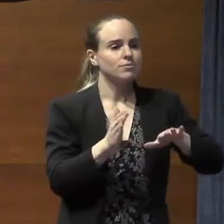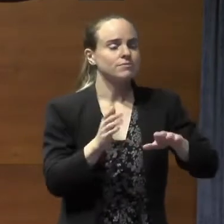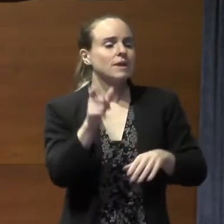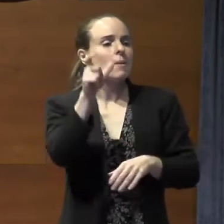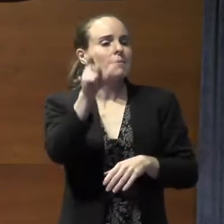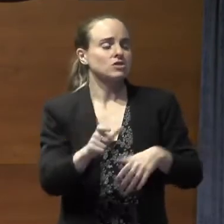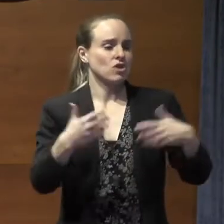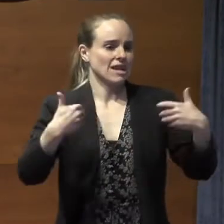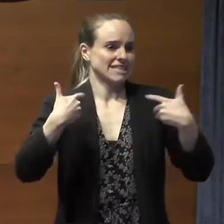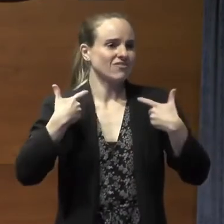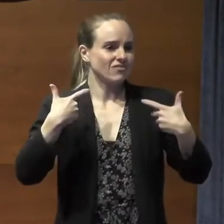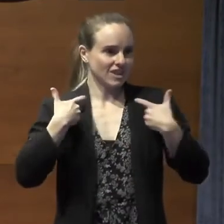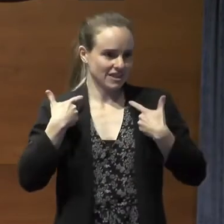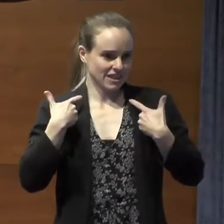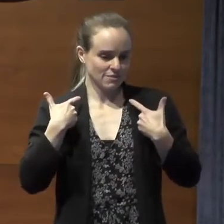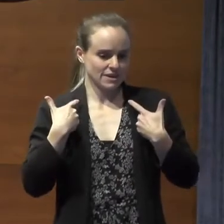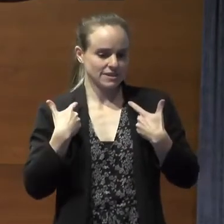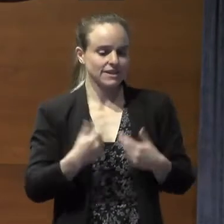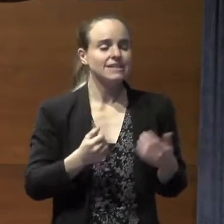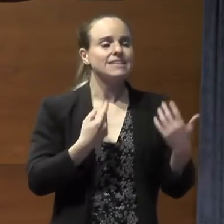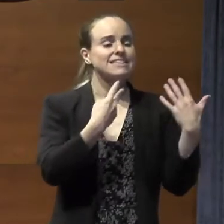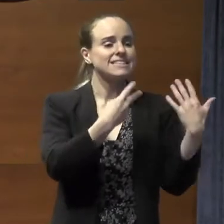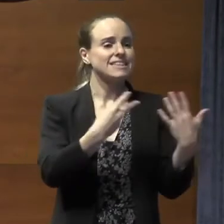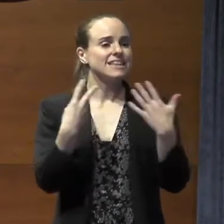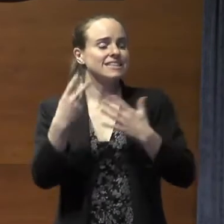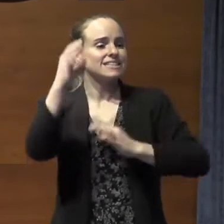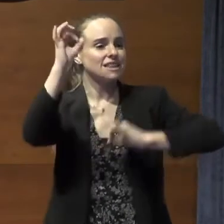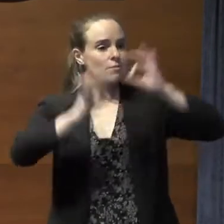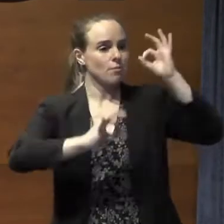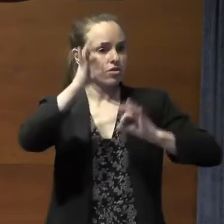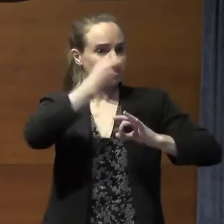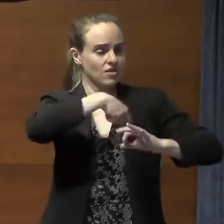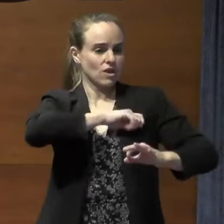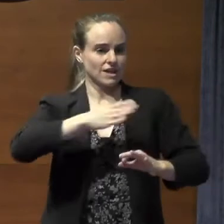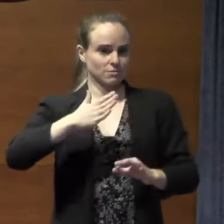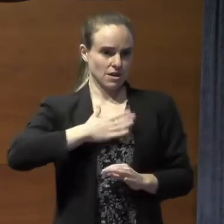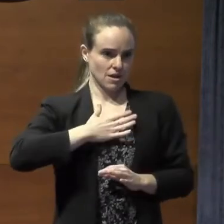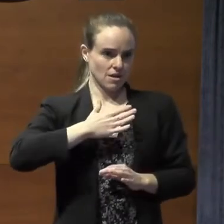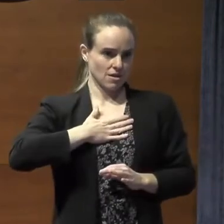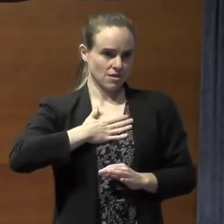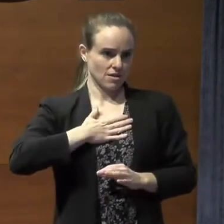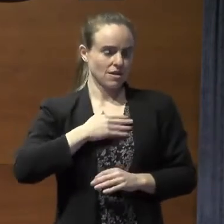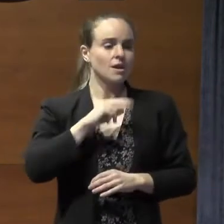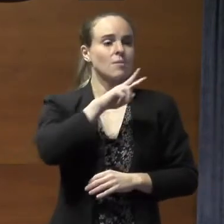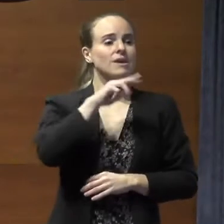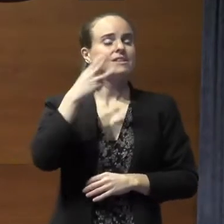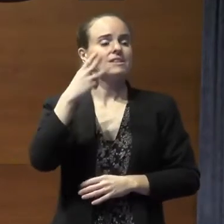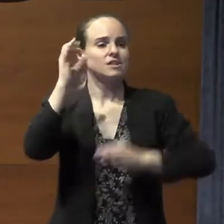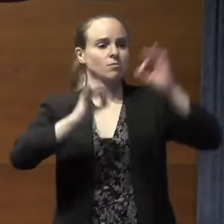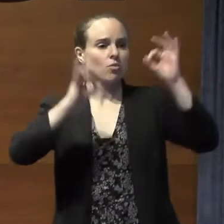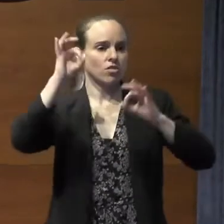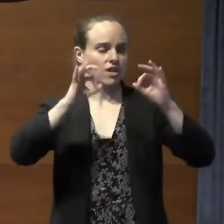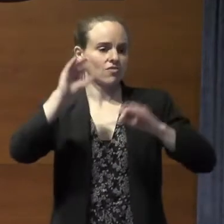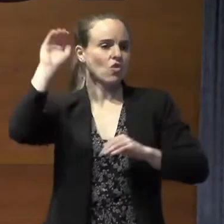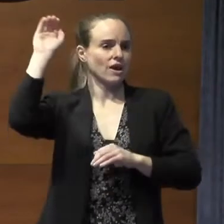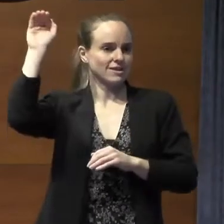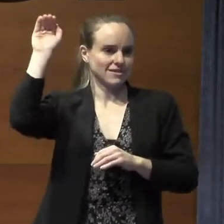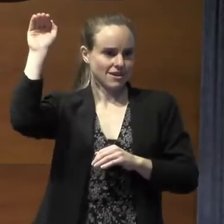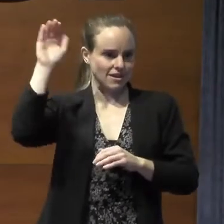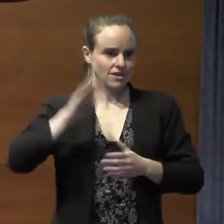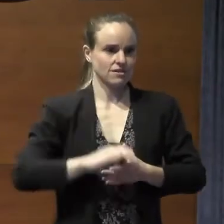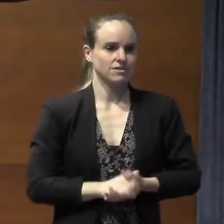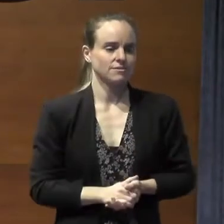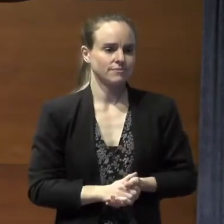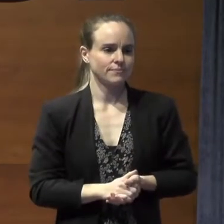un 77% de víctimas nacionales frente a un 23% de víctimas